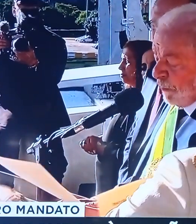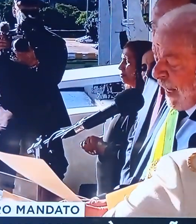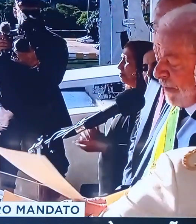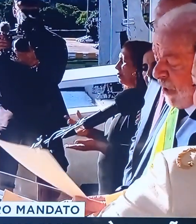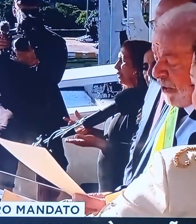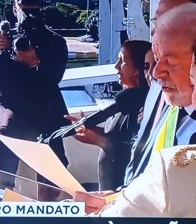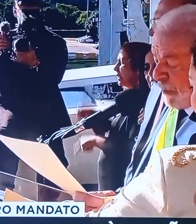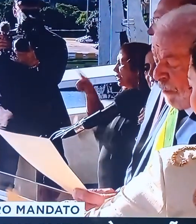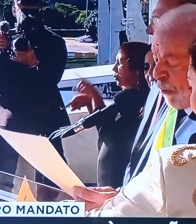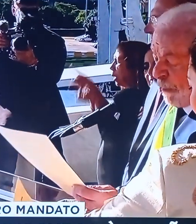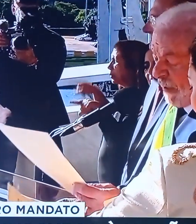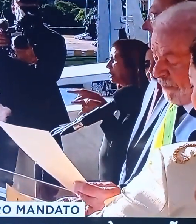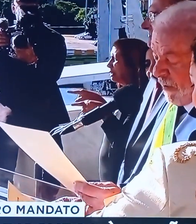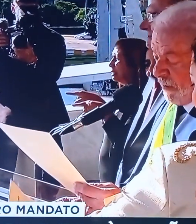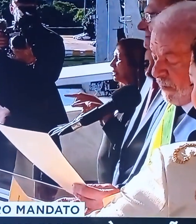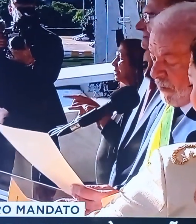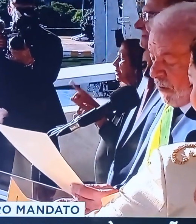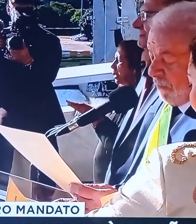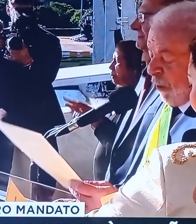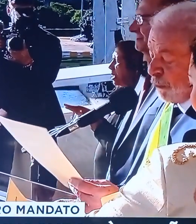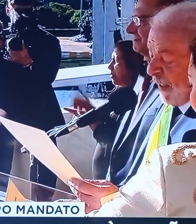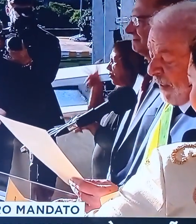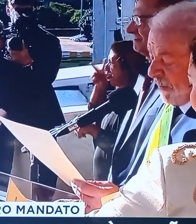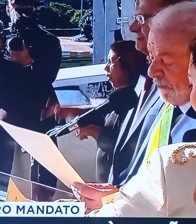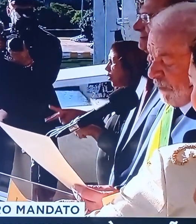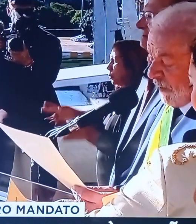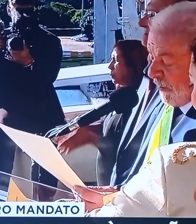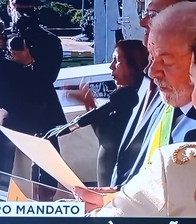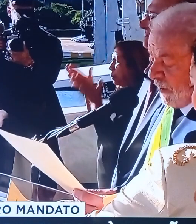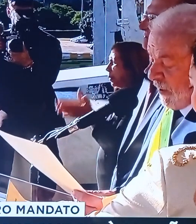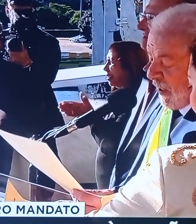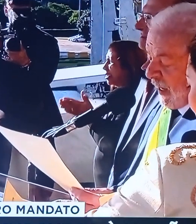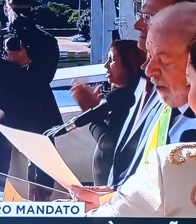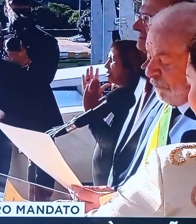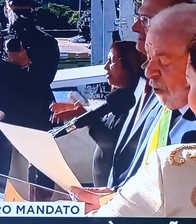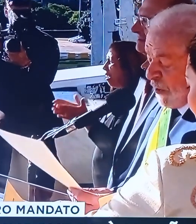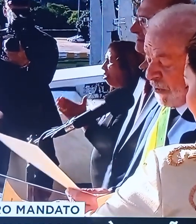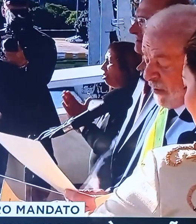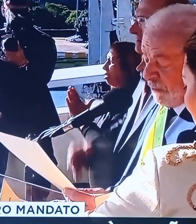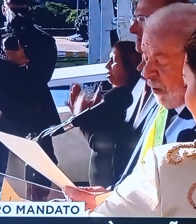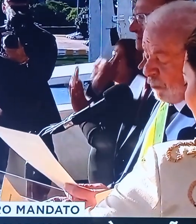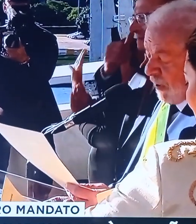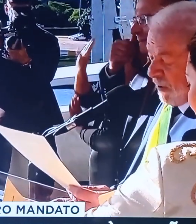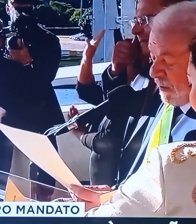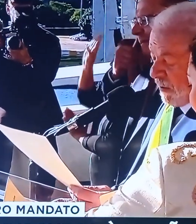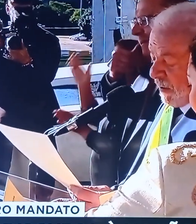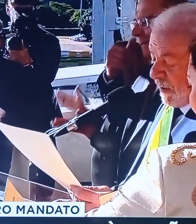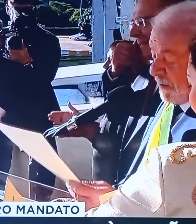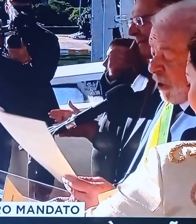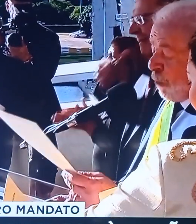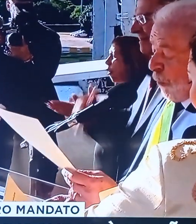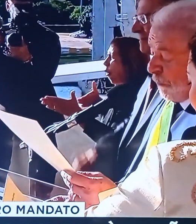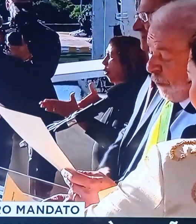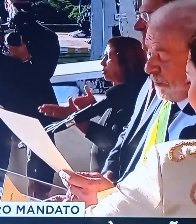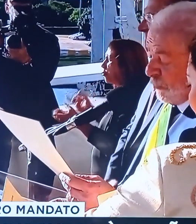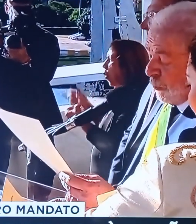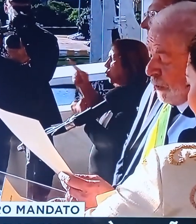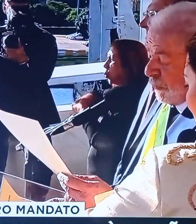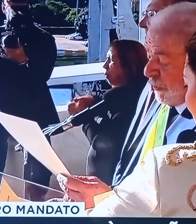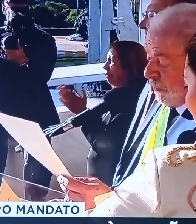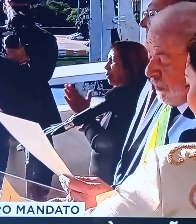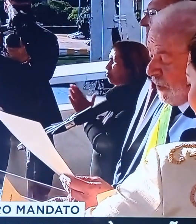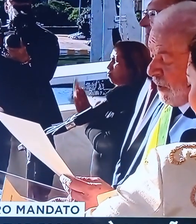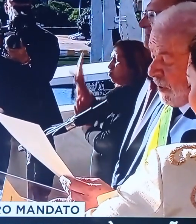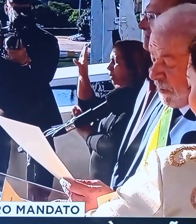a desigualdade e a extrema pobreza voltar a crescer. A fome está de volta, e não por força